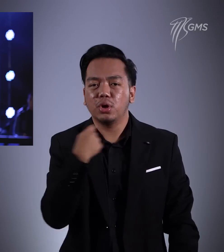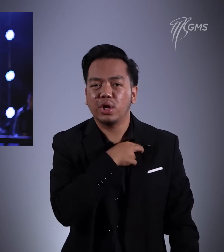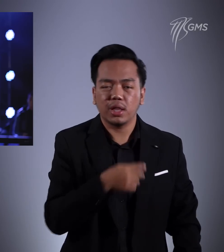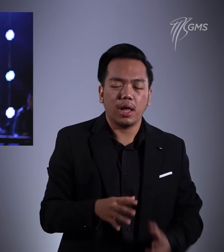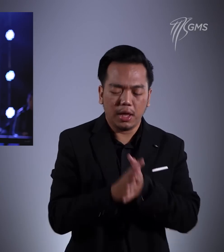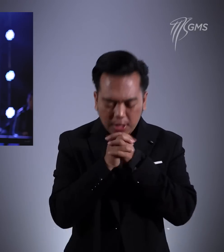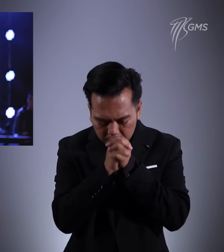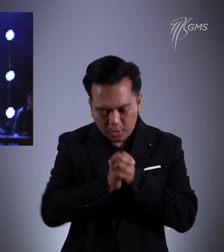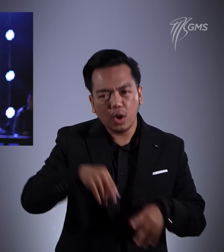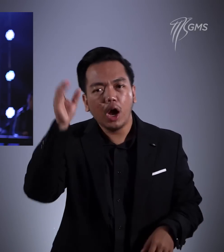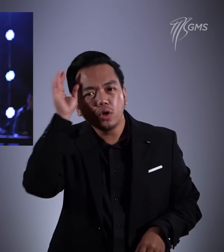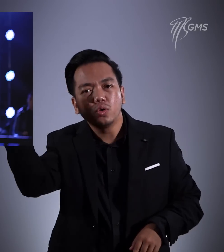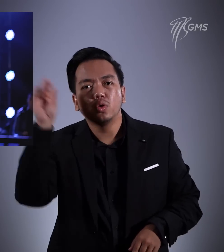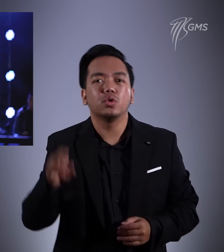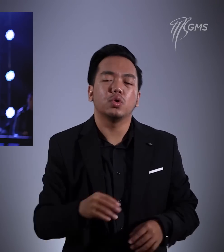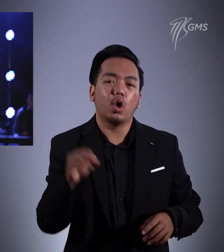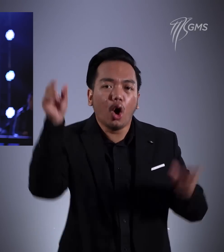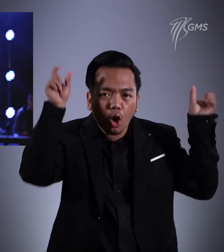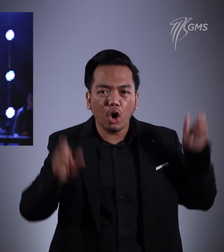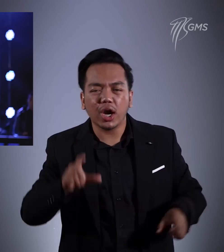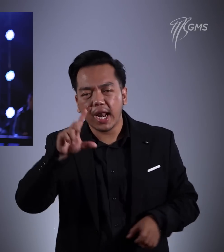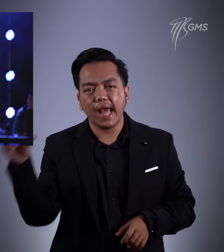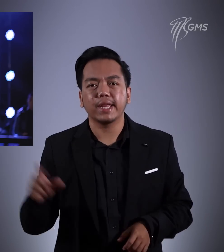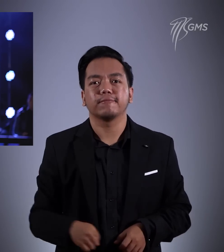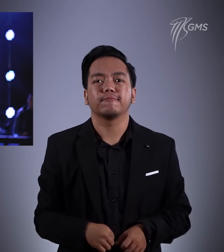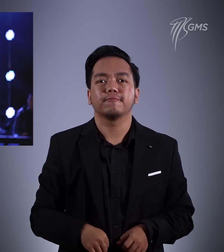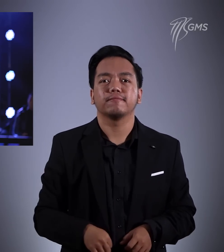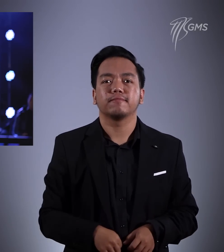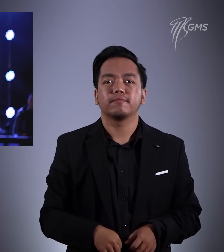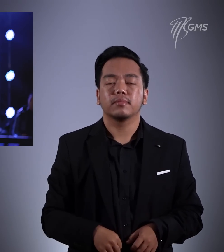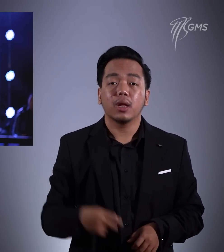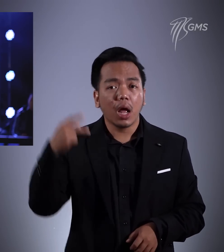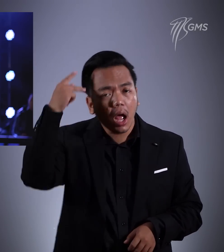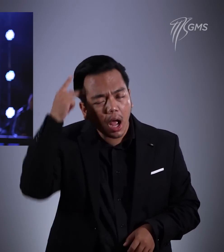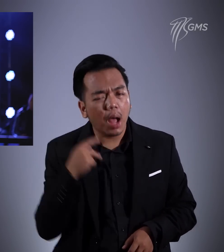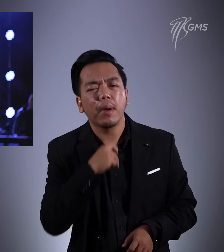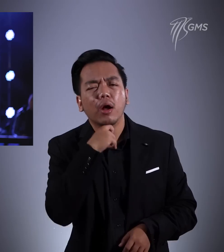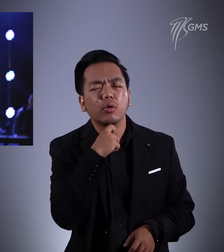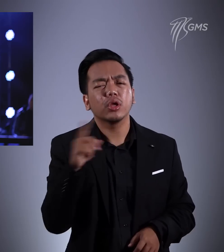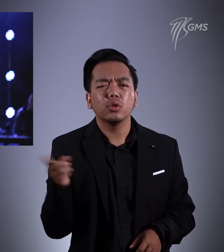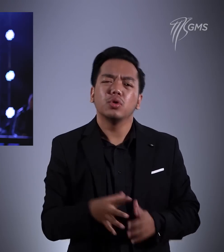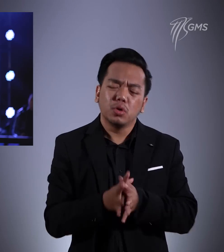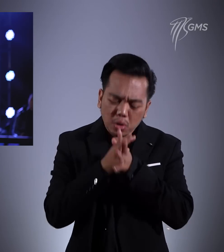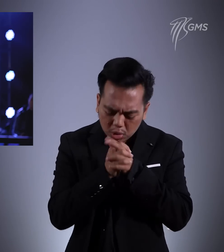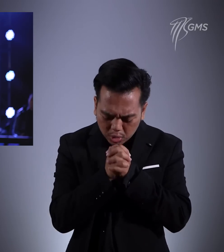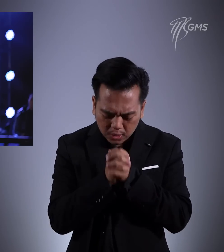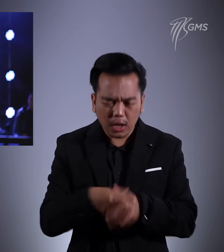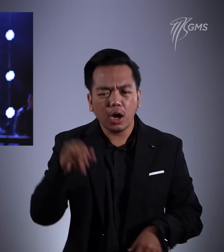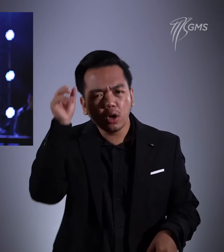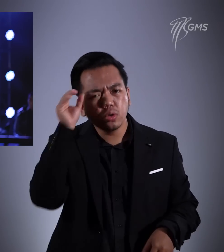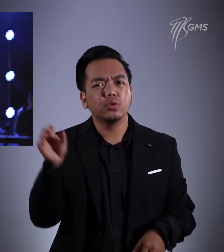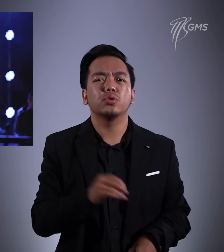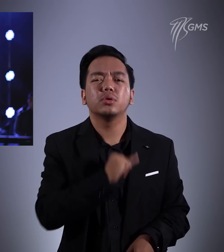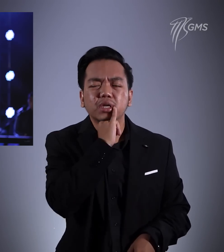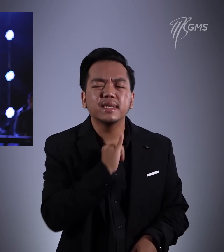doa. Nabi ini bergumul untuk bangsanya, sedangkan pergumulan pribadinya pun belum selesai. Doa Nabi